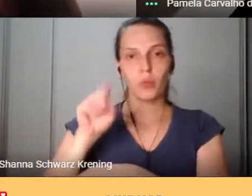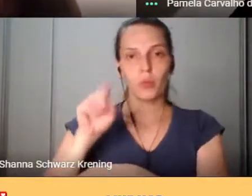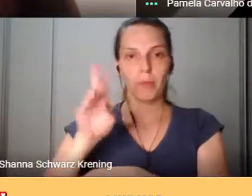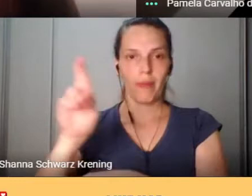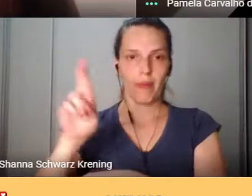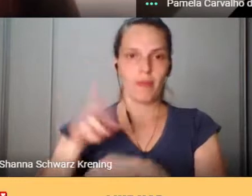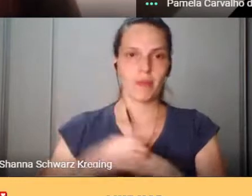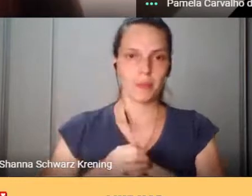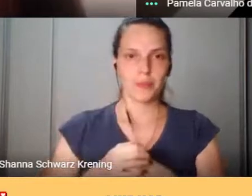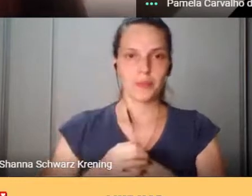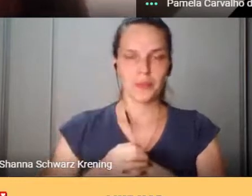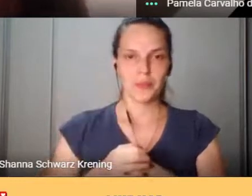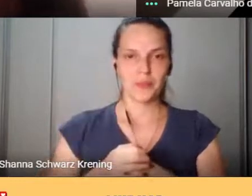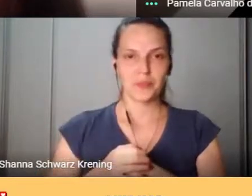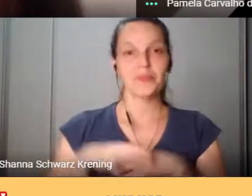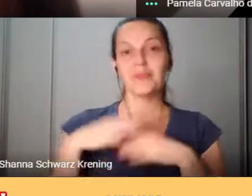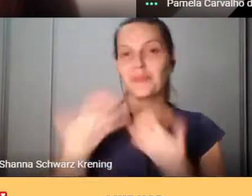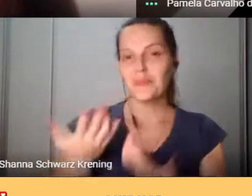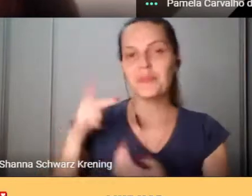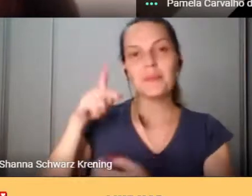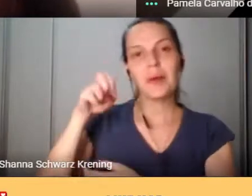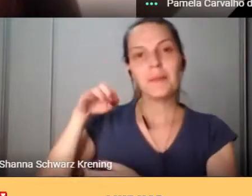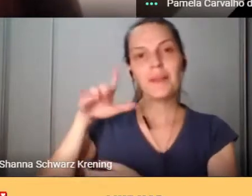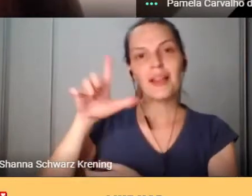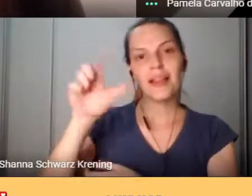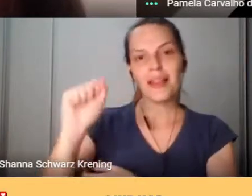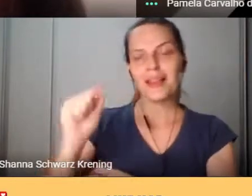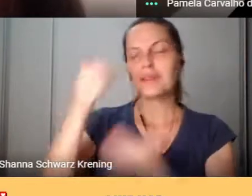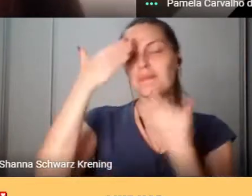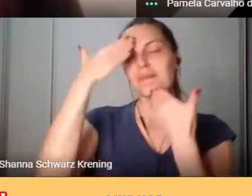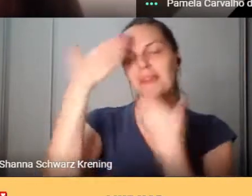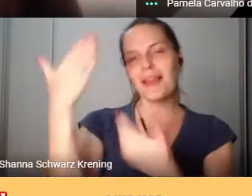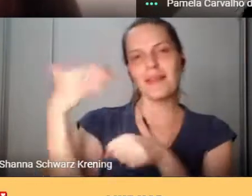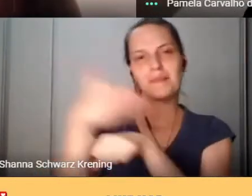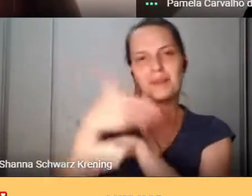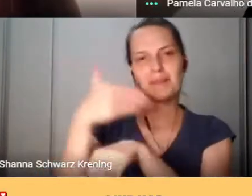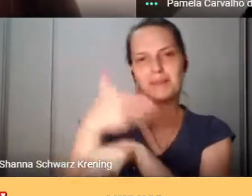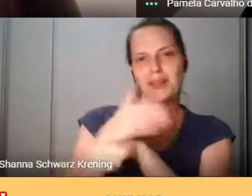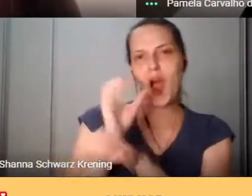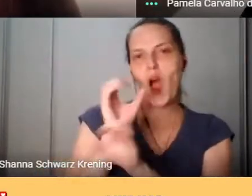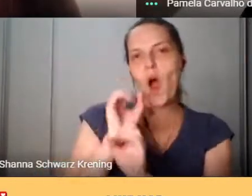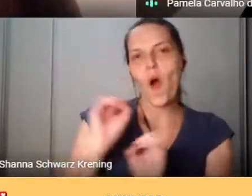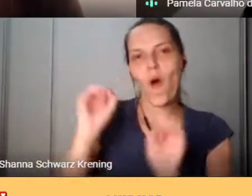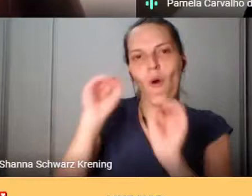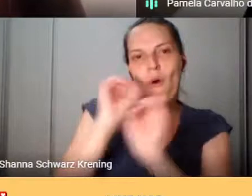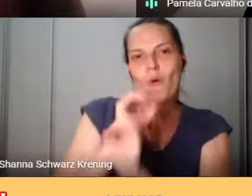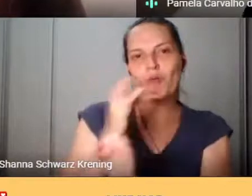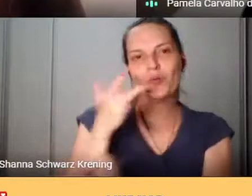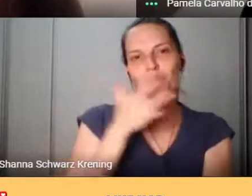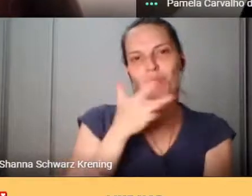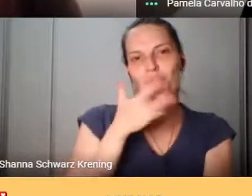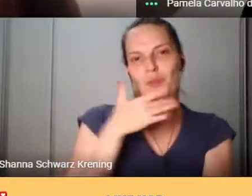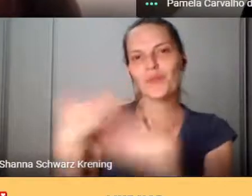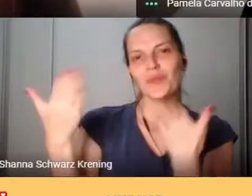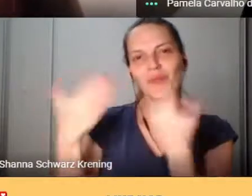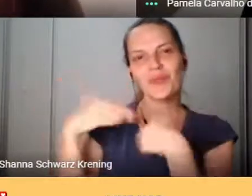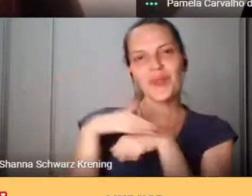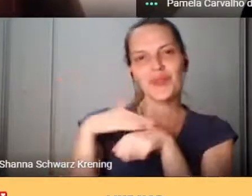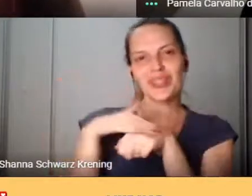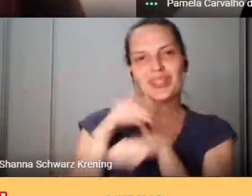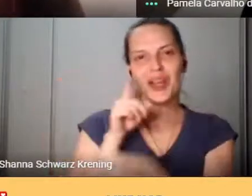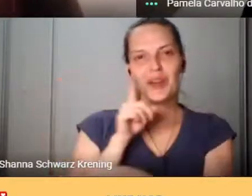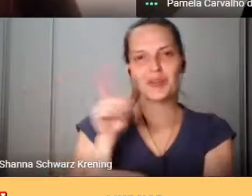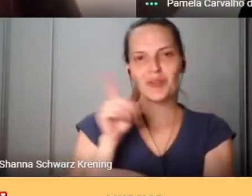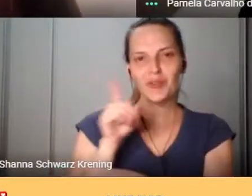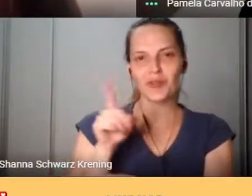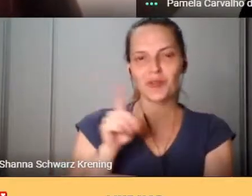Então tá, Pamela, muito obrigada por ter participado, é uma delícia conversar contigo. Foi um momento muito bom poder dividir